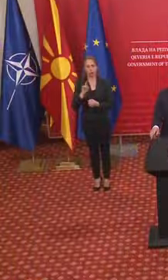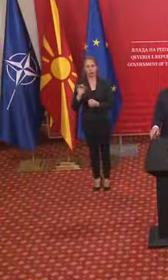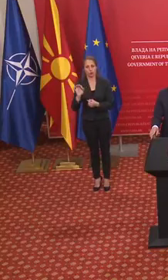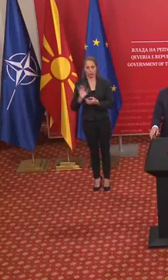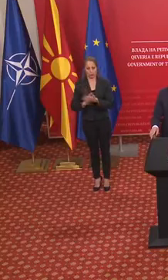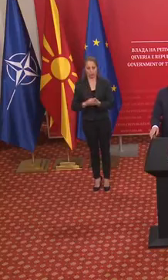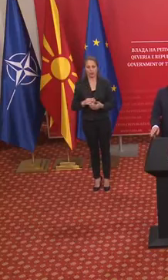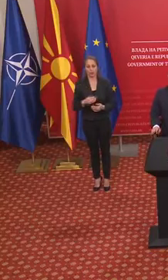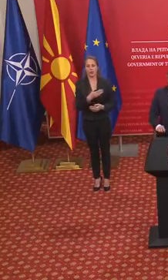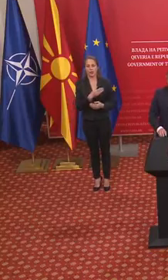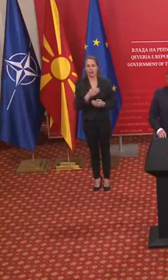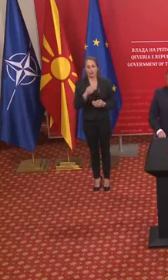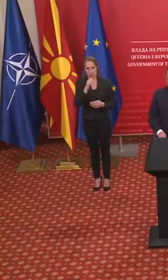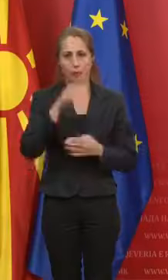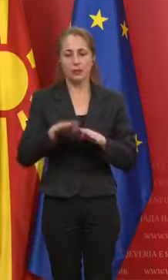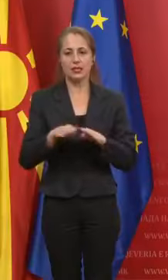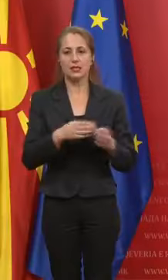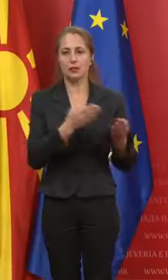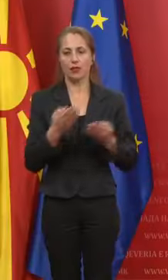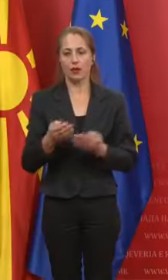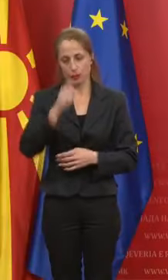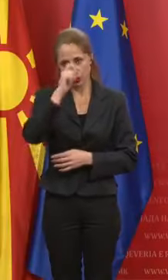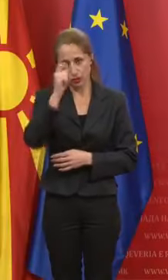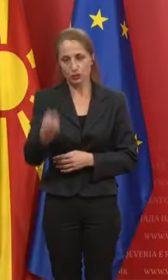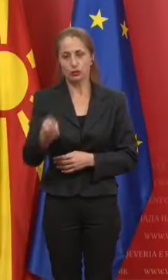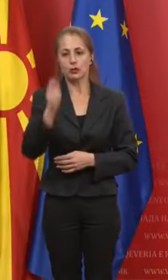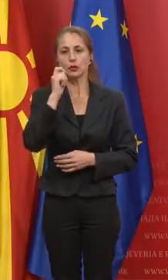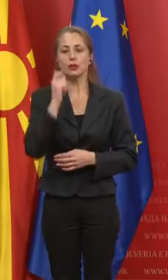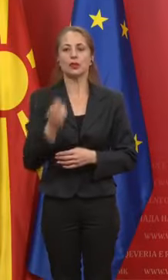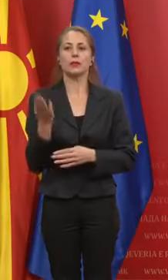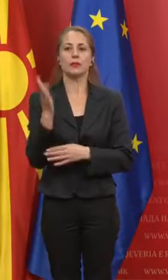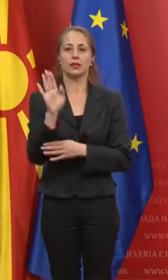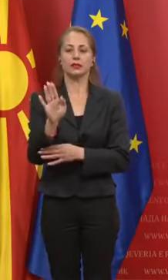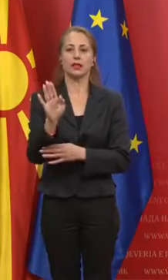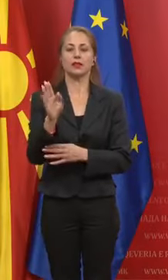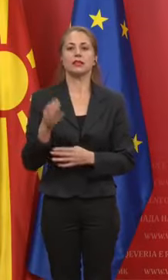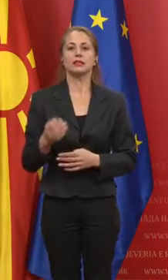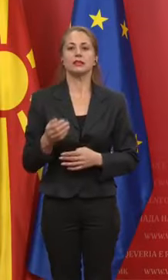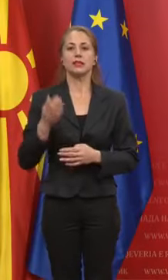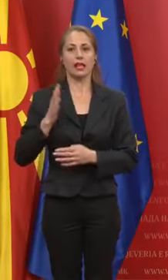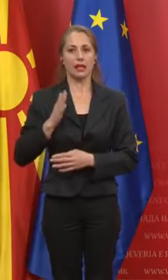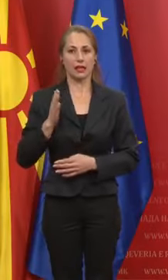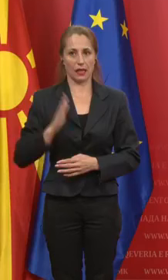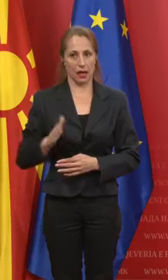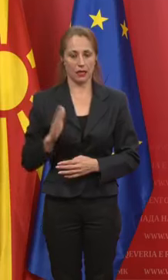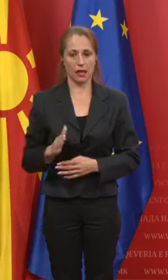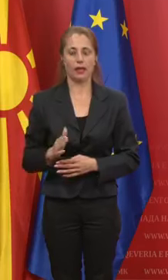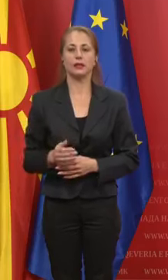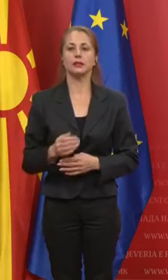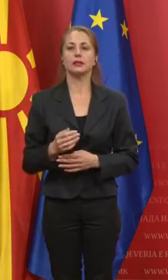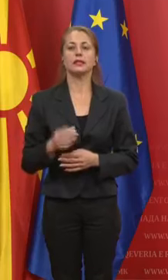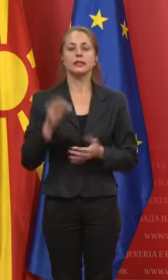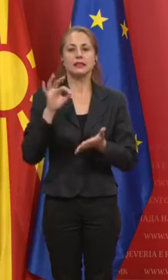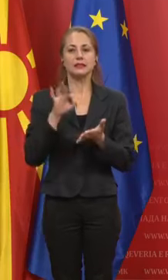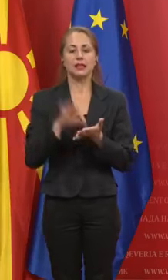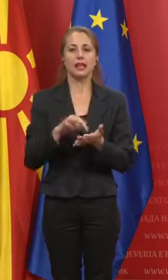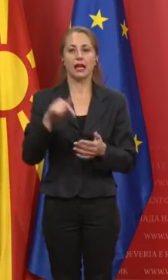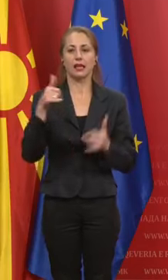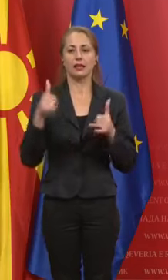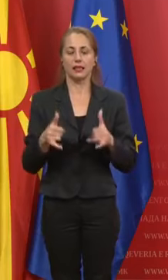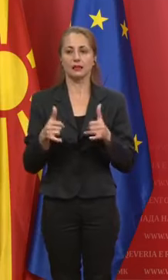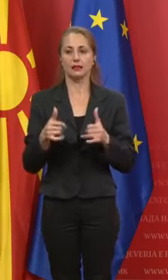повелете. Благодарам. Почитувани представници на медиумите, почитувани граѓани, целта на